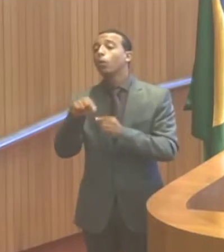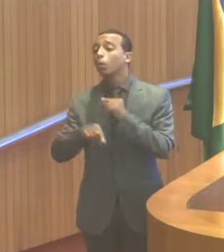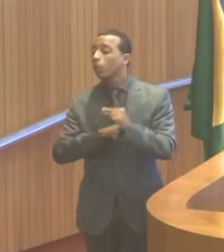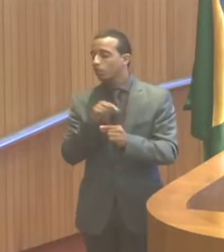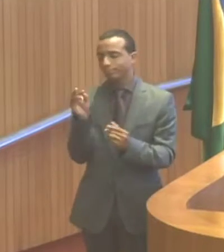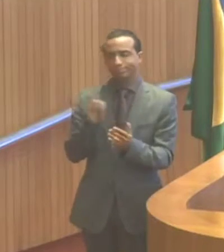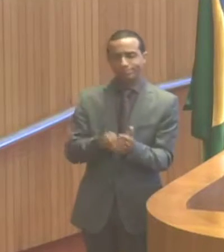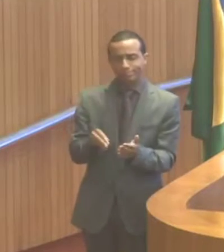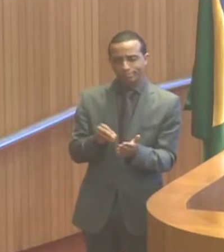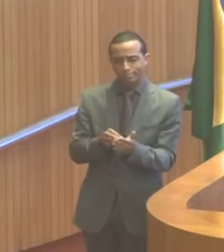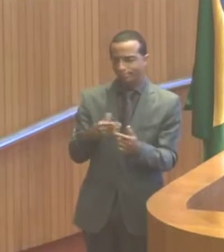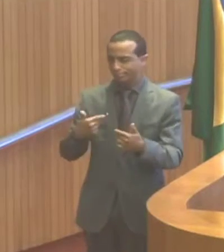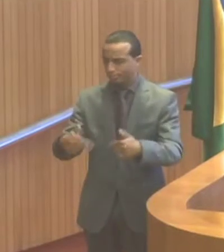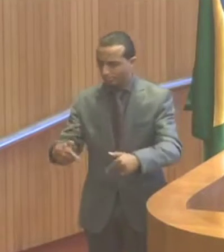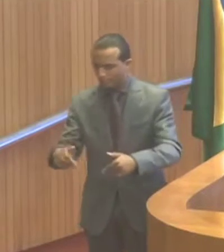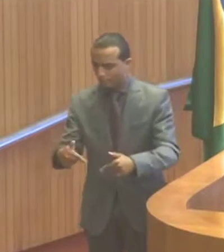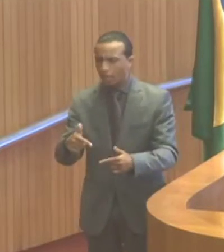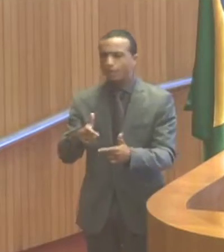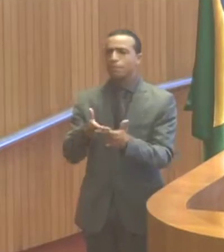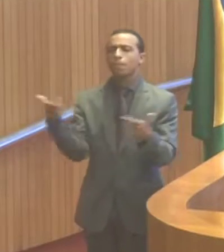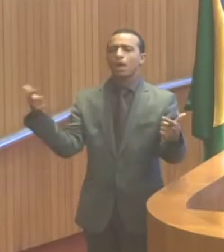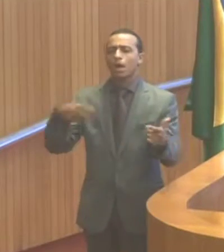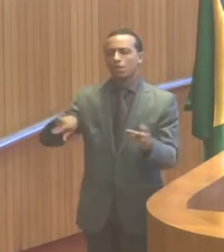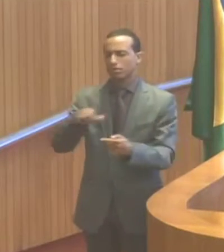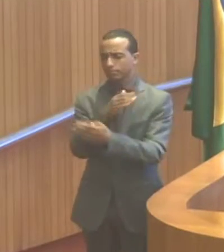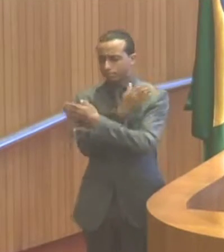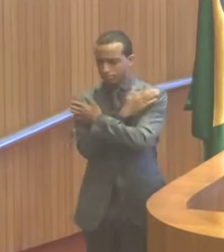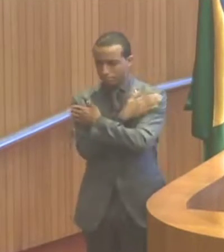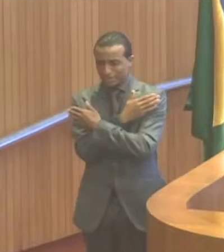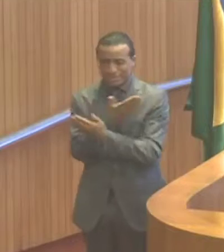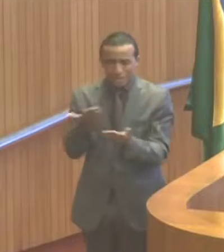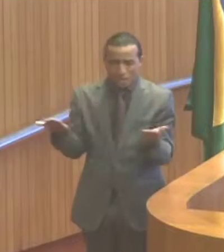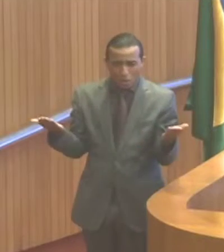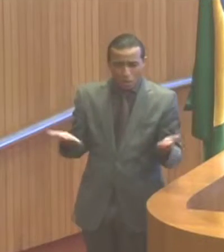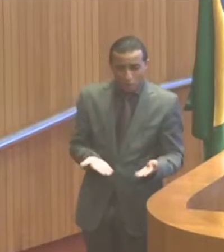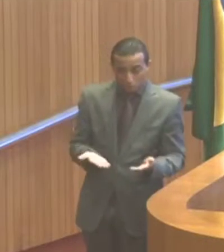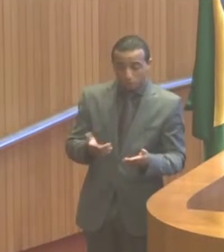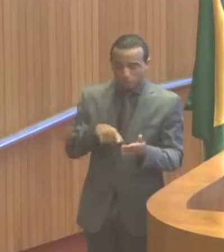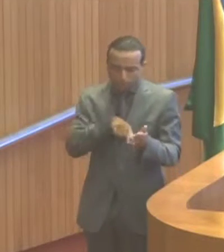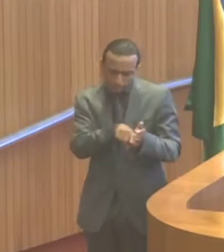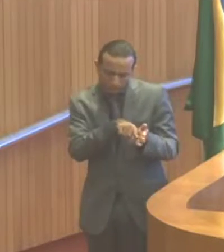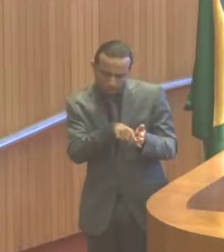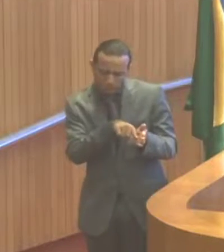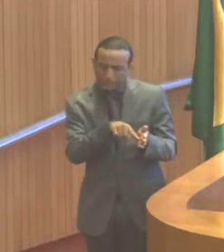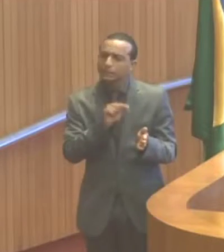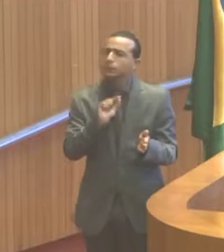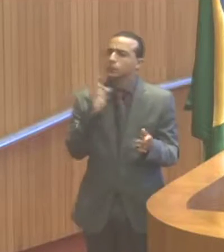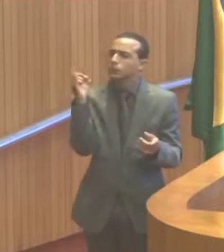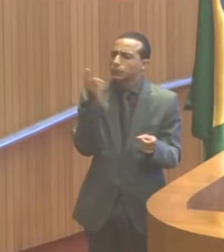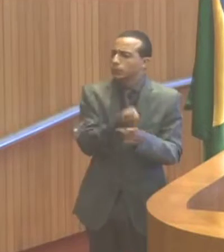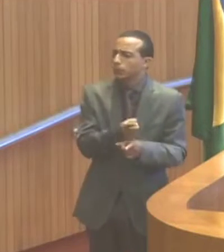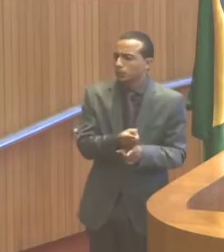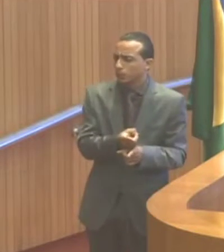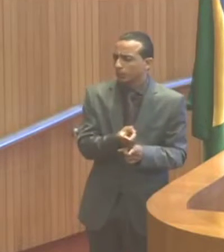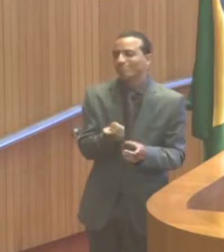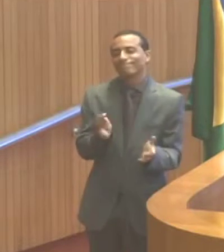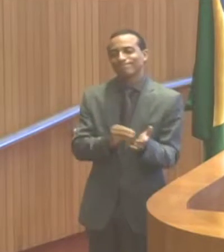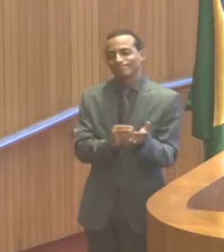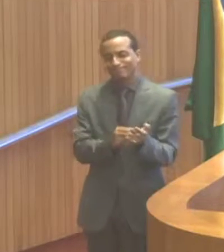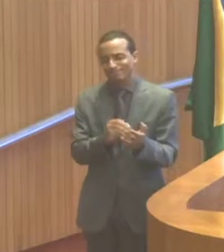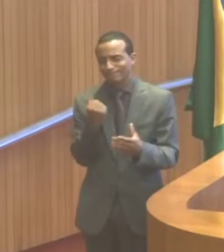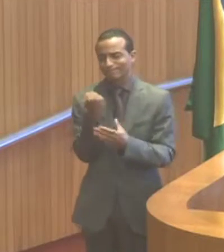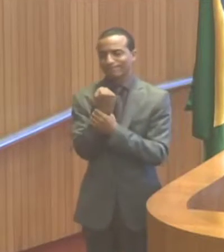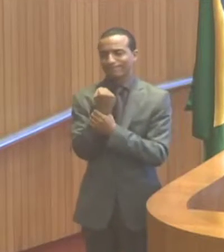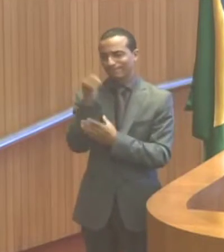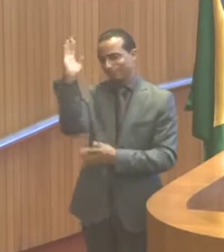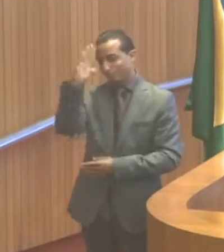as pesquisas mostram que o principal problema, na verdade, do Brasil é a falta de segurança. Ou seja, a população está insegura nas